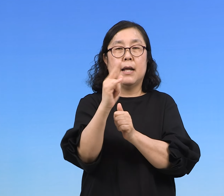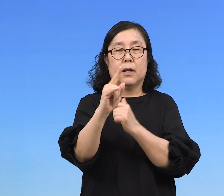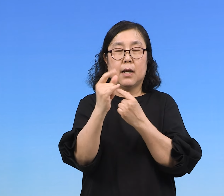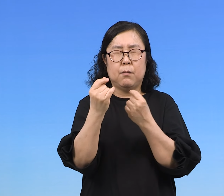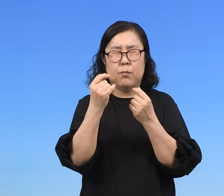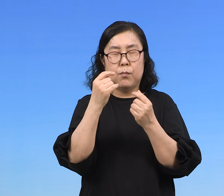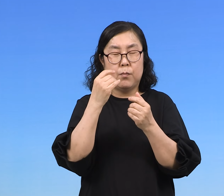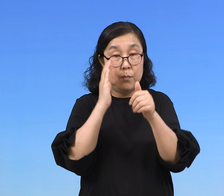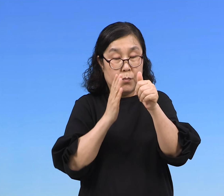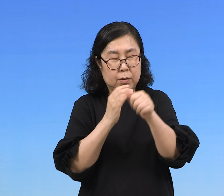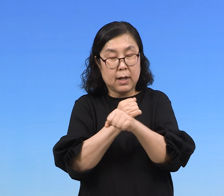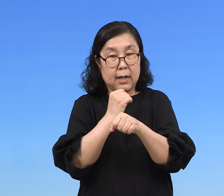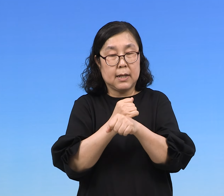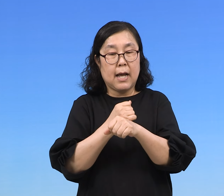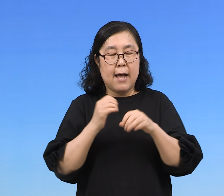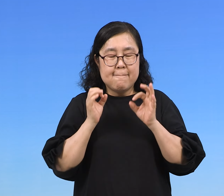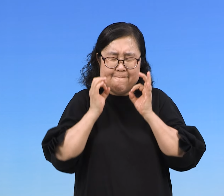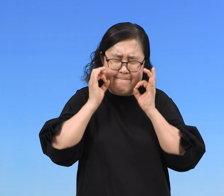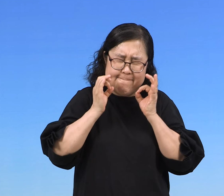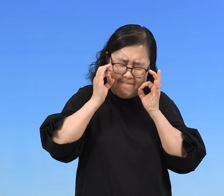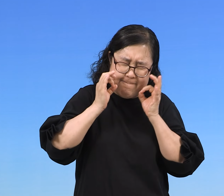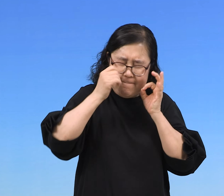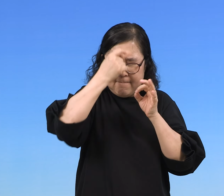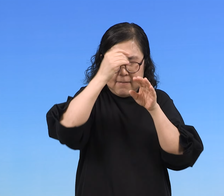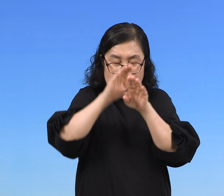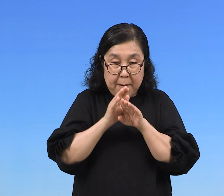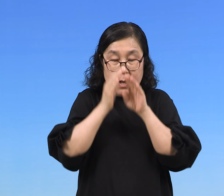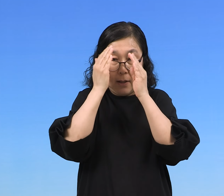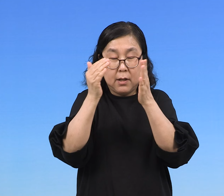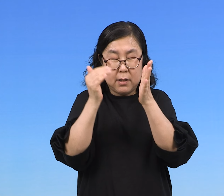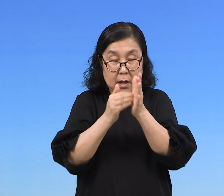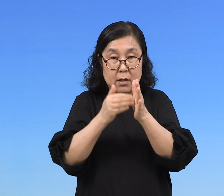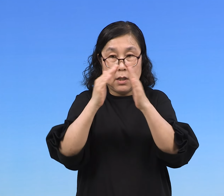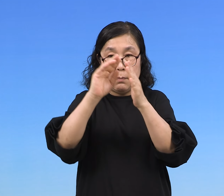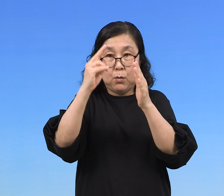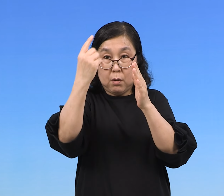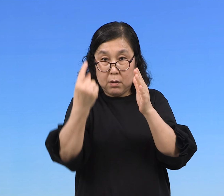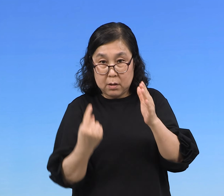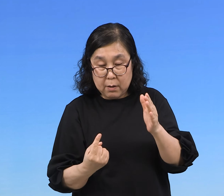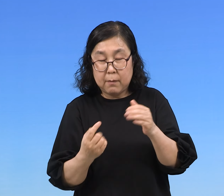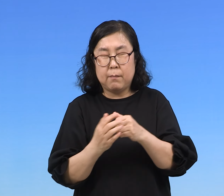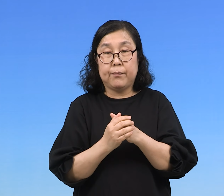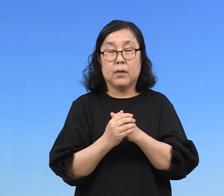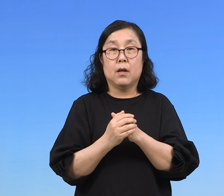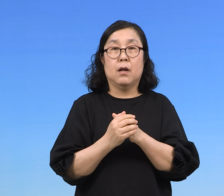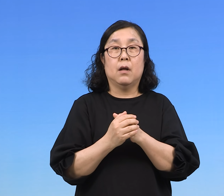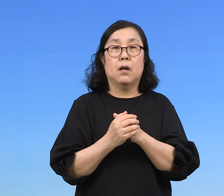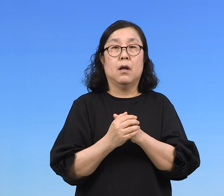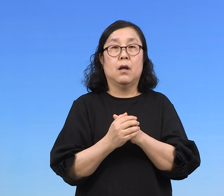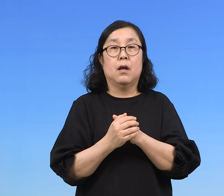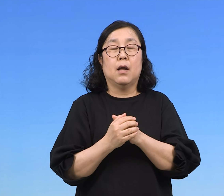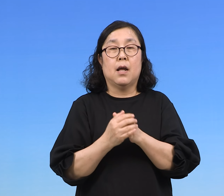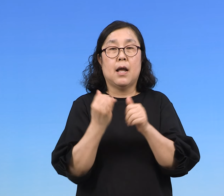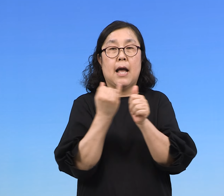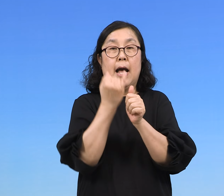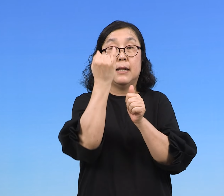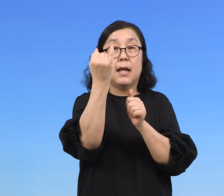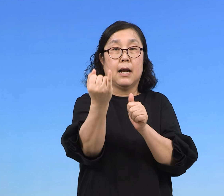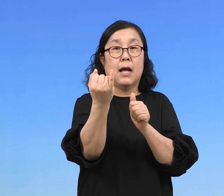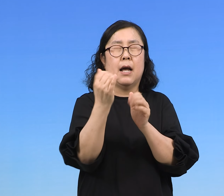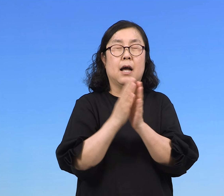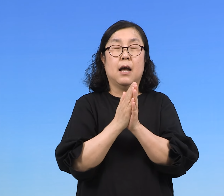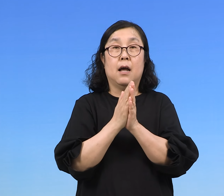이렇게까지 부탁하니까, 그래서 이제 정성을 이제 다해서 예배를 드렸습니다. 그렇게 하고 이제 집에 왔더니 그냥 득달같이 아내가